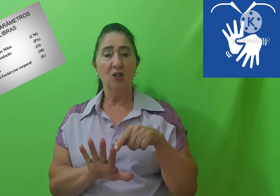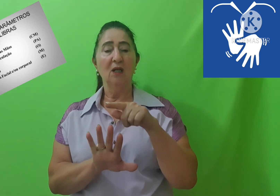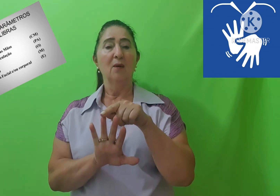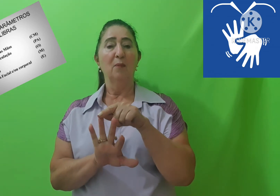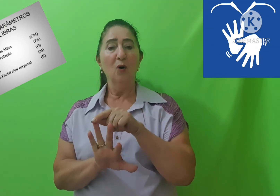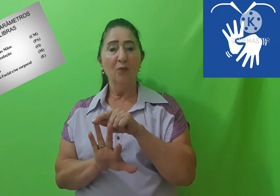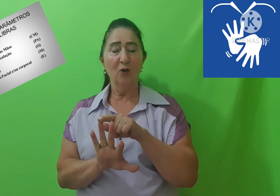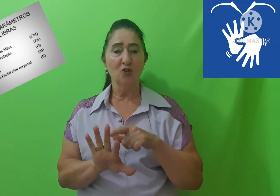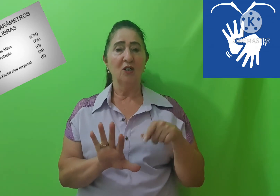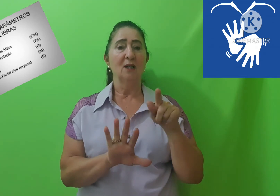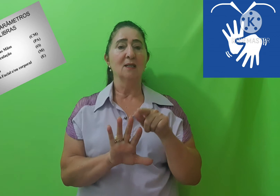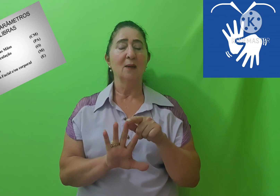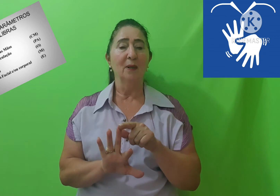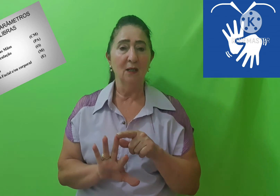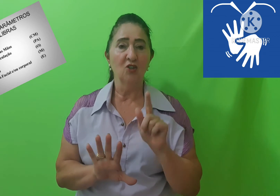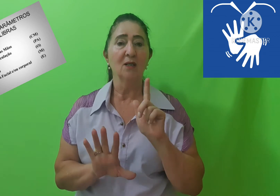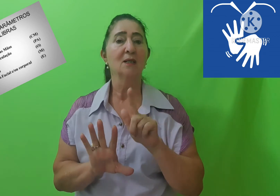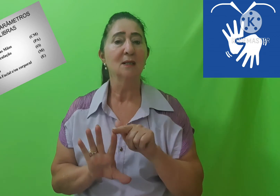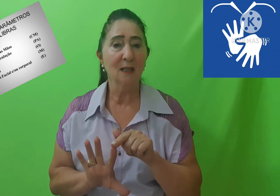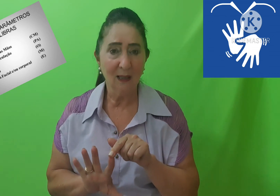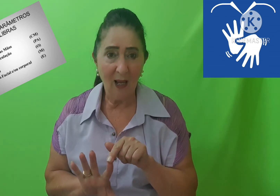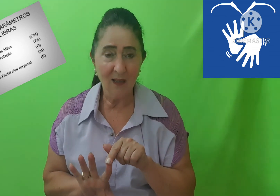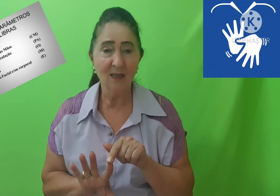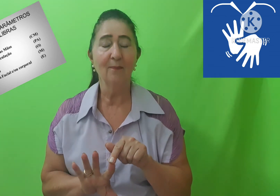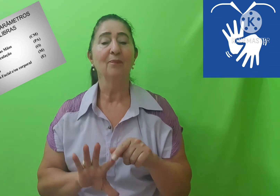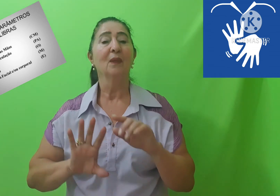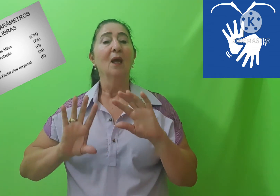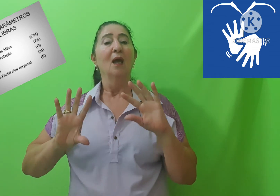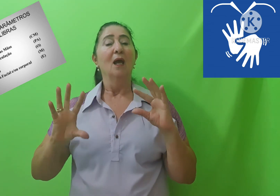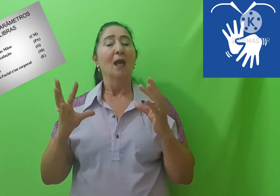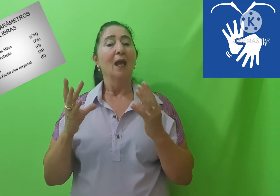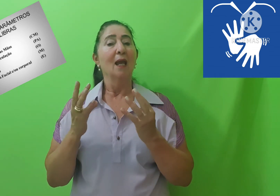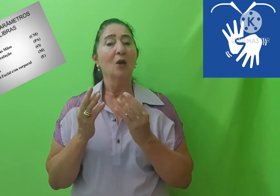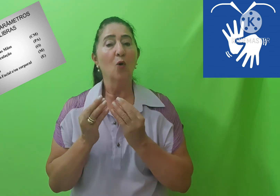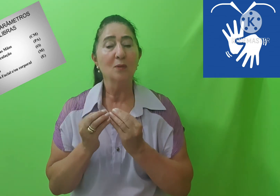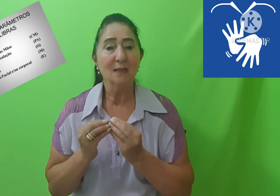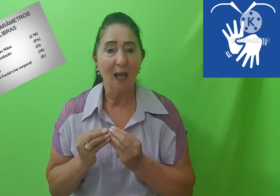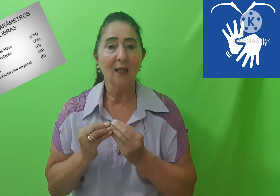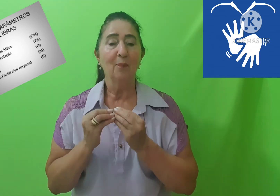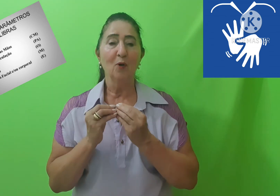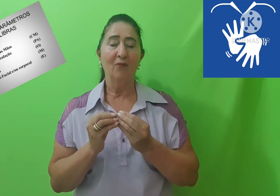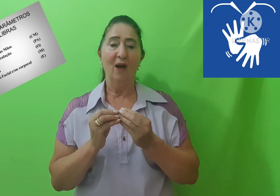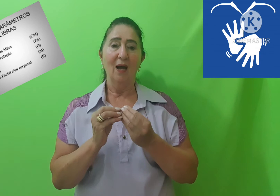fonologia, morfologia, semântica, sintaxe, ele consegue provar